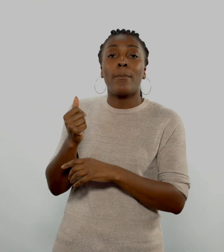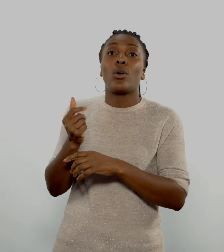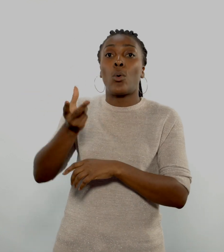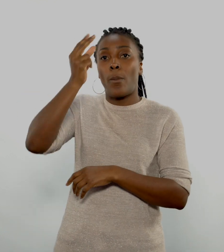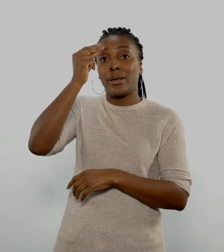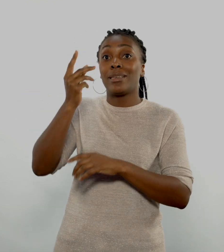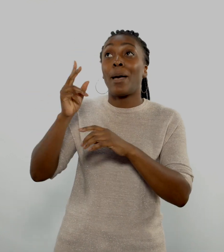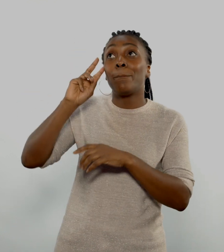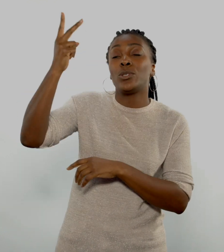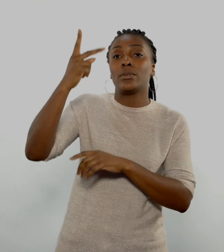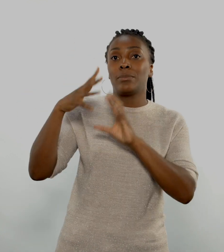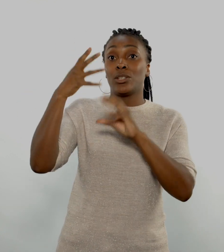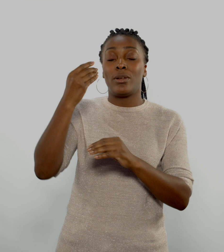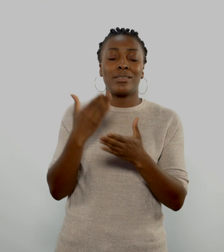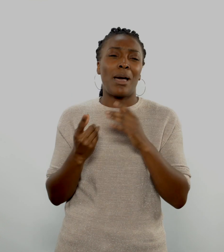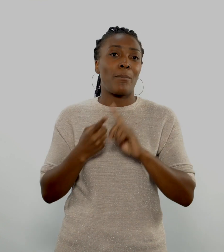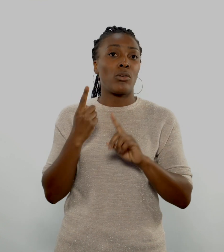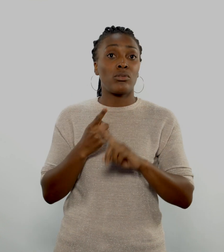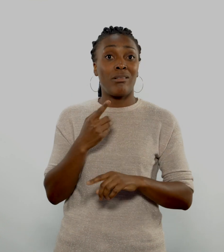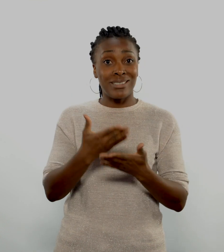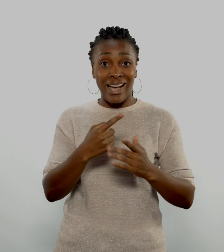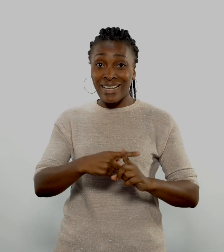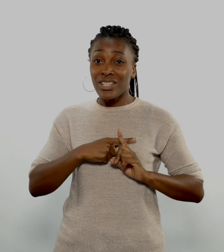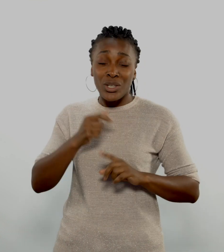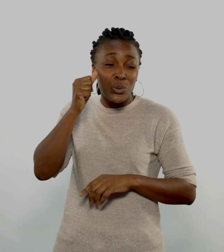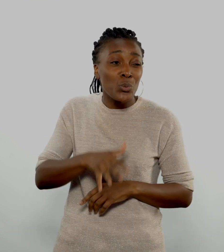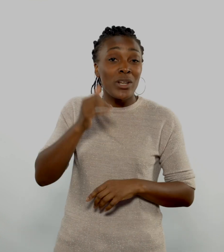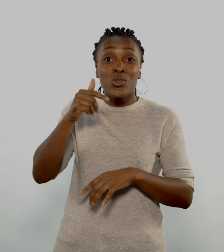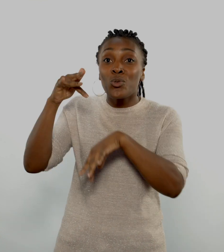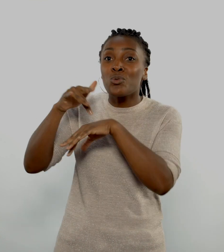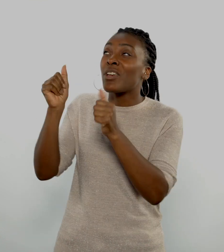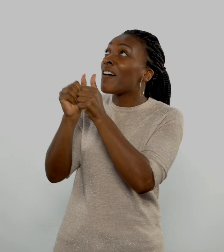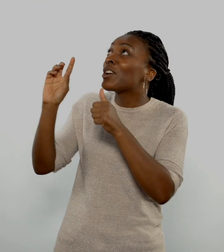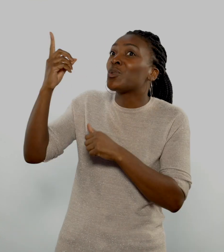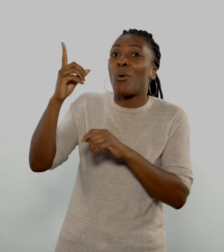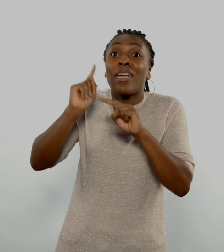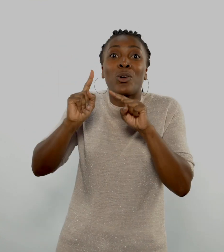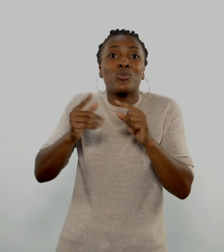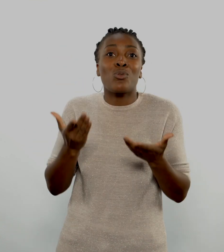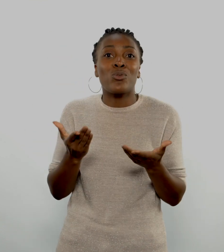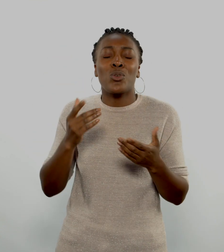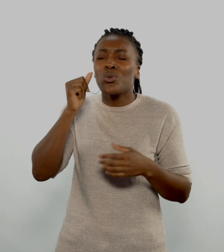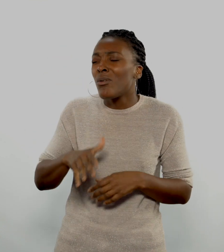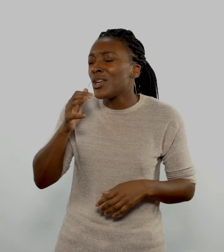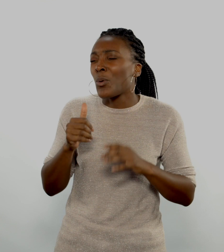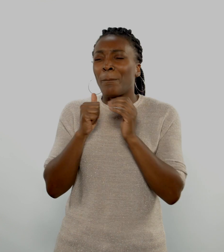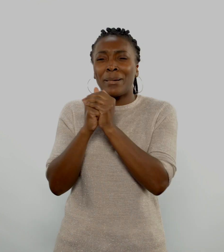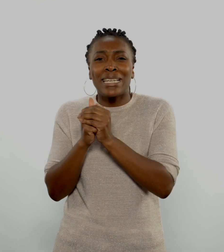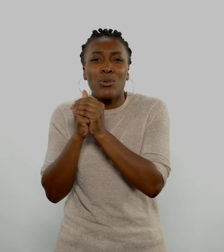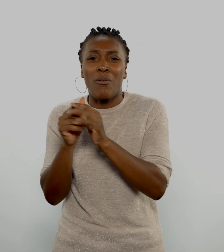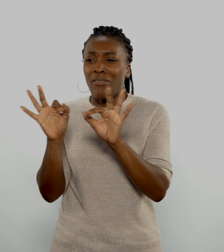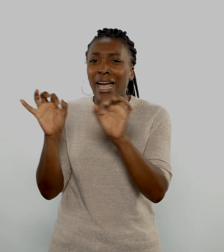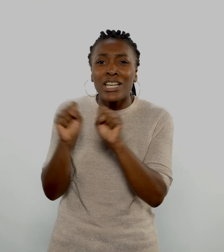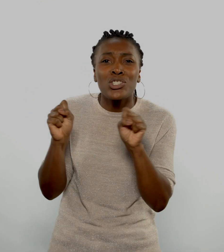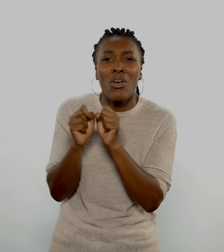l'importance des habitudes spirituelles. Chaque jour, ces chrétiens vivaient quelque chose avec Dieu. Chaque jour, ils étaient en prière,